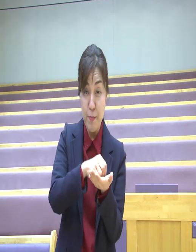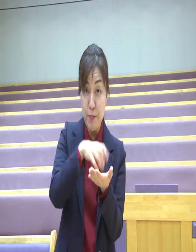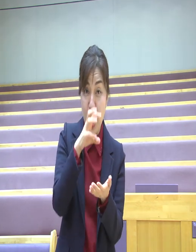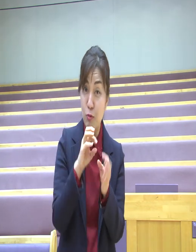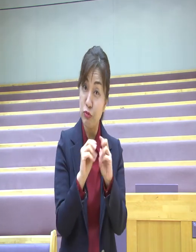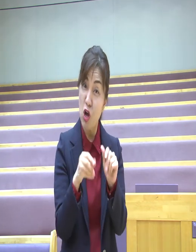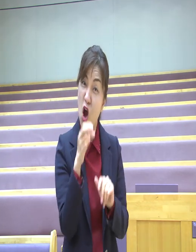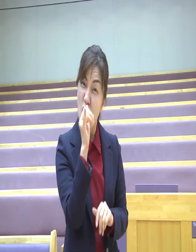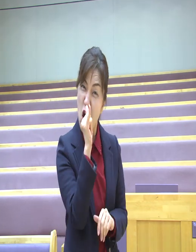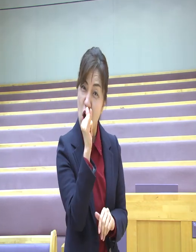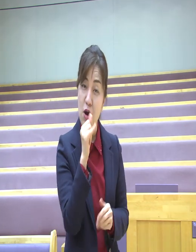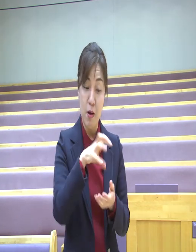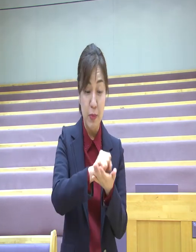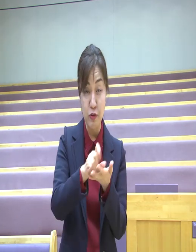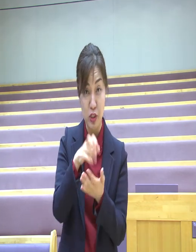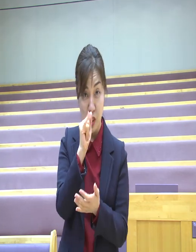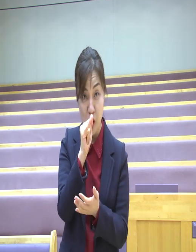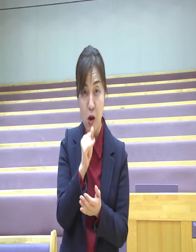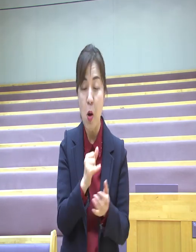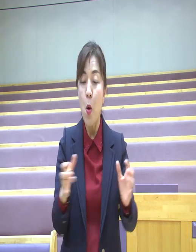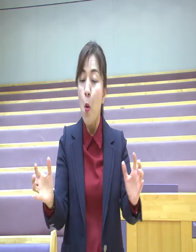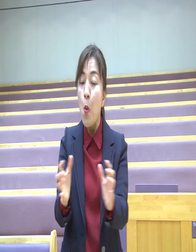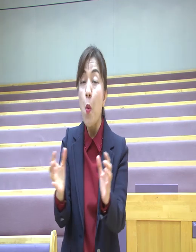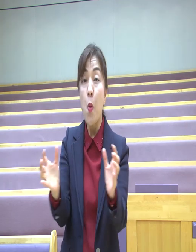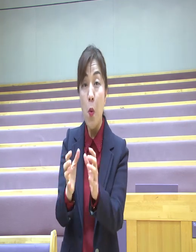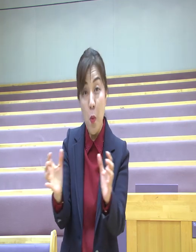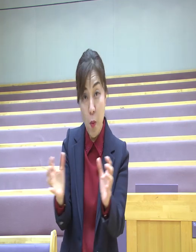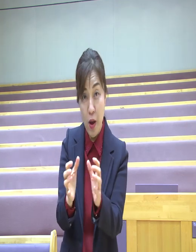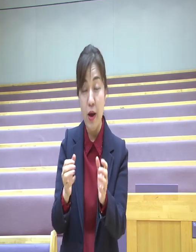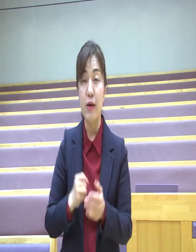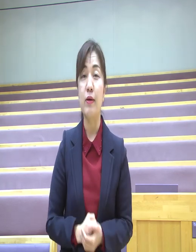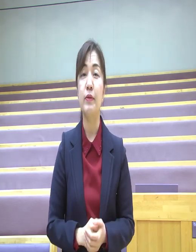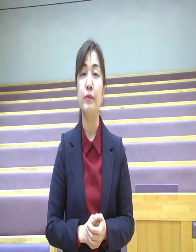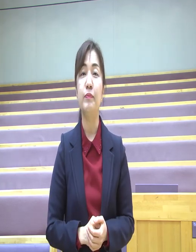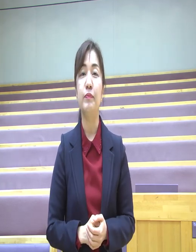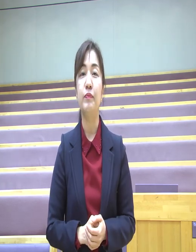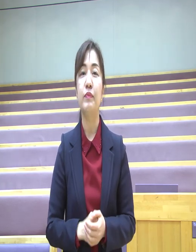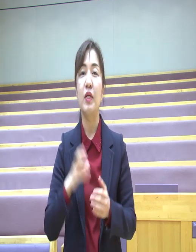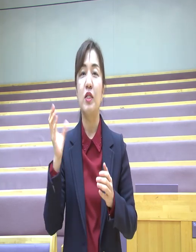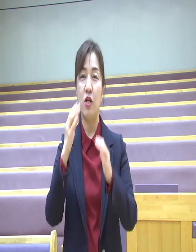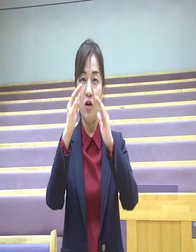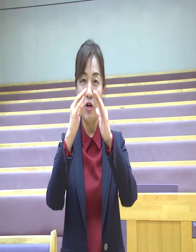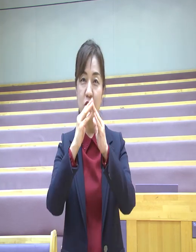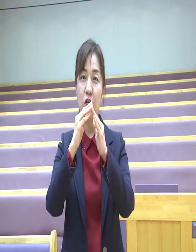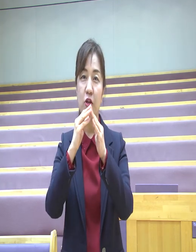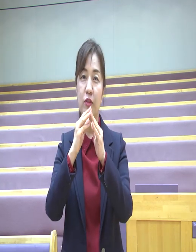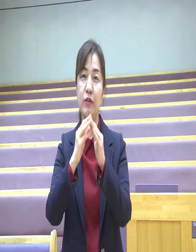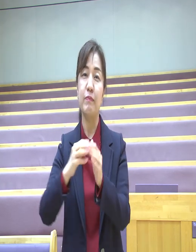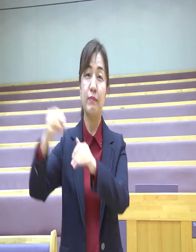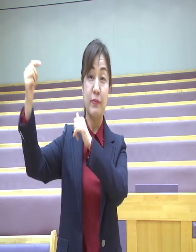찾아낸 빵이나 빵 부스러기 반죽 등은 한 곳에 모아놓고 성전에서 보내는 신호를